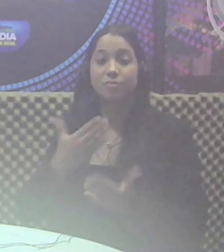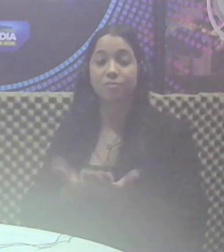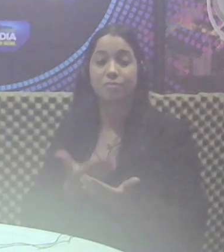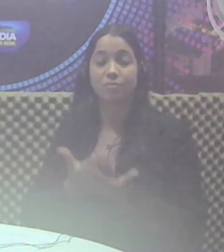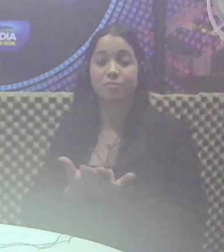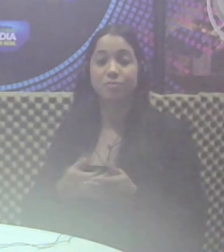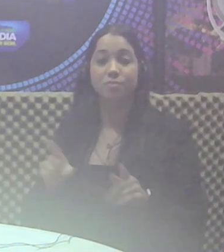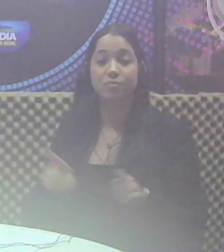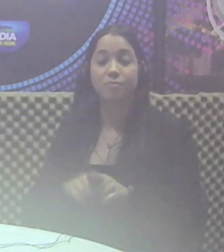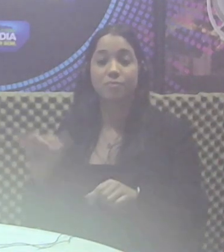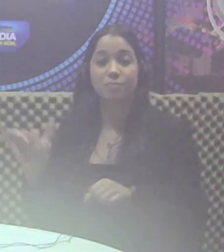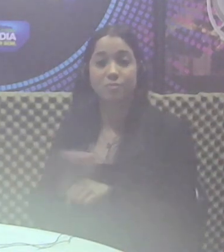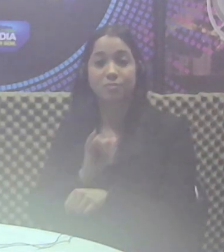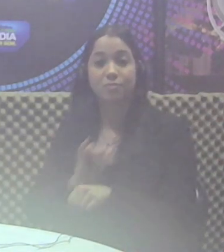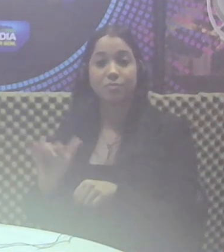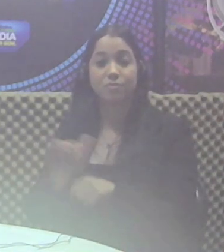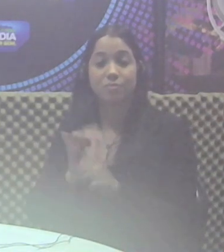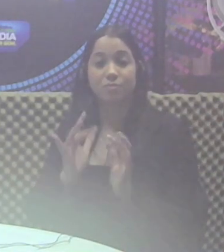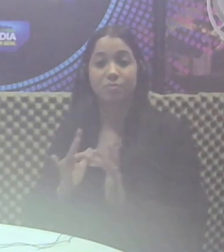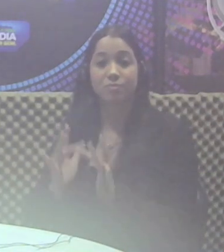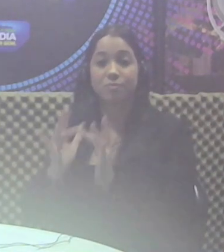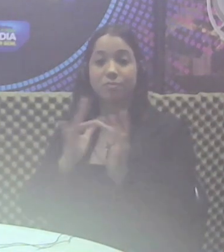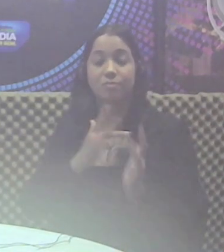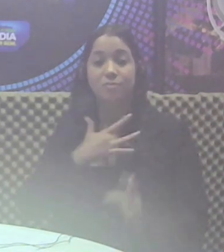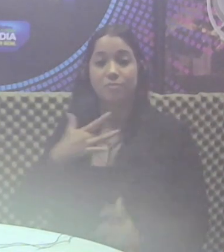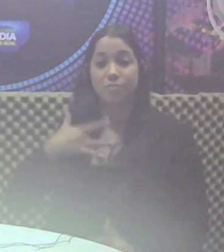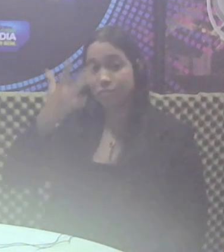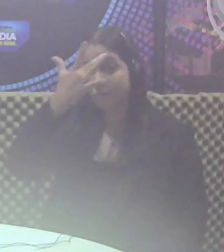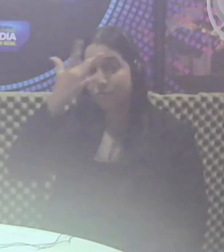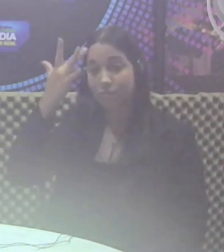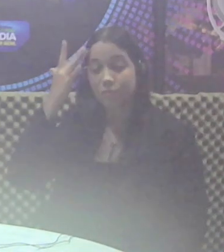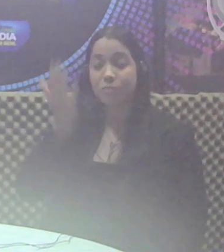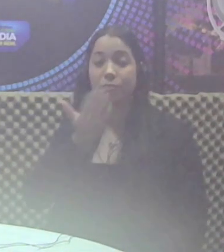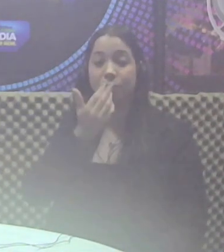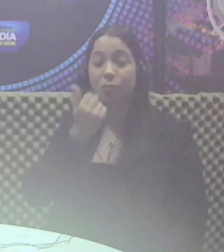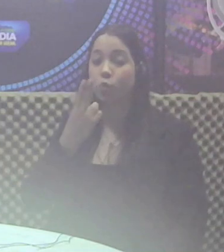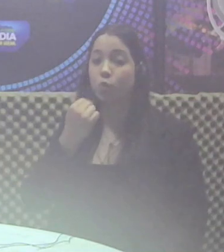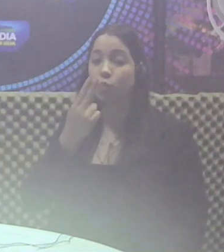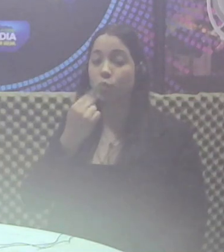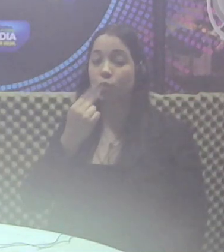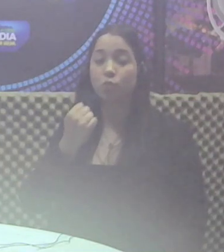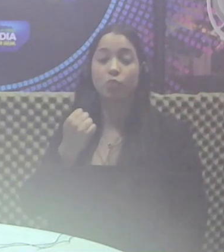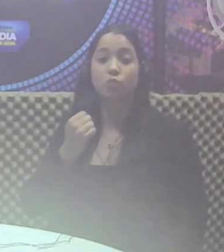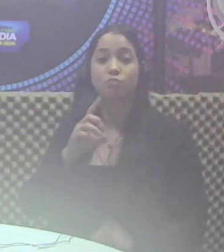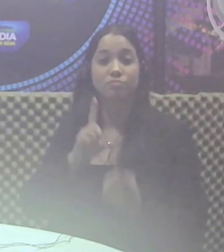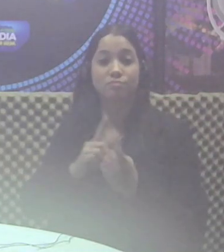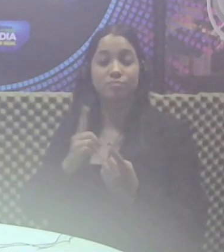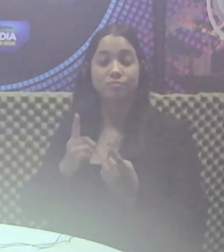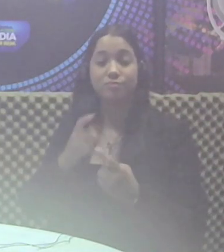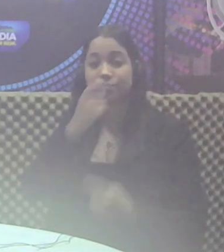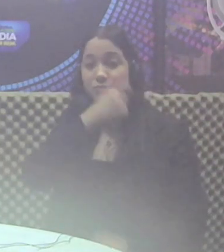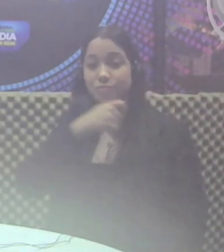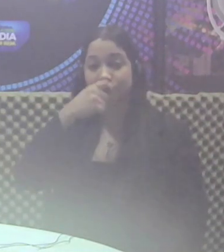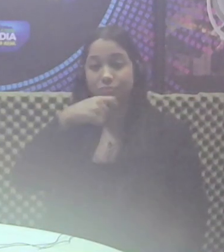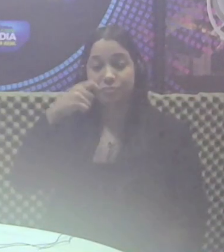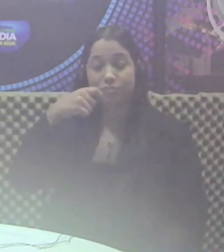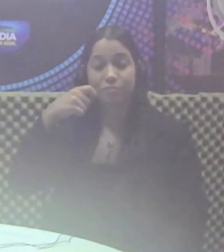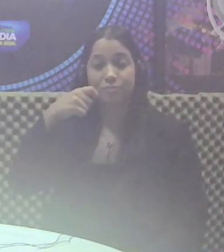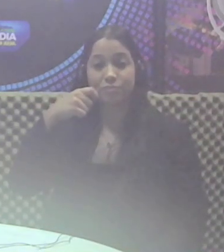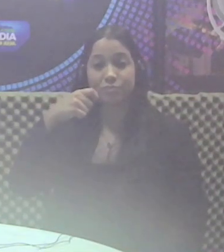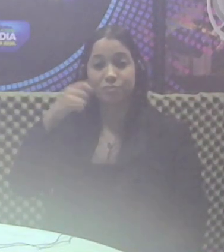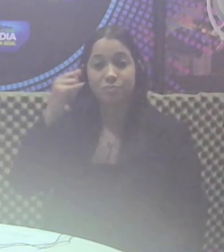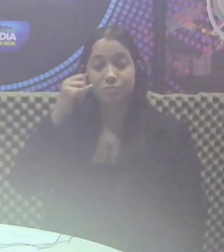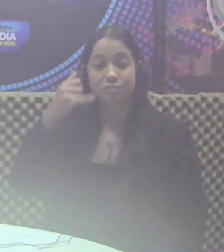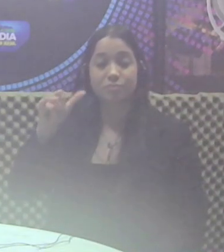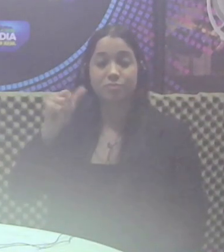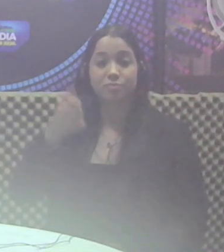das estratégias como as redes de saúde mental, alimentação e nutrição, atenção à saúde bucal, atenção para prevenção